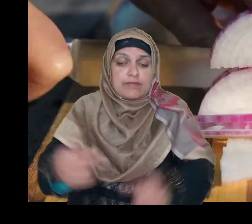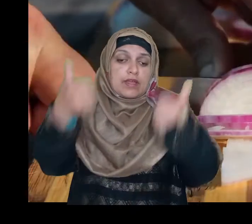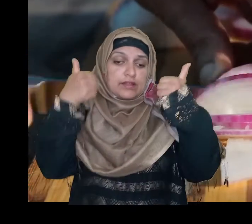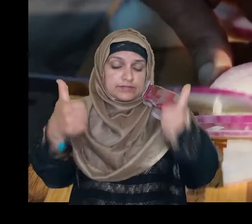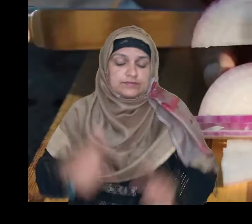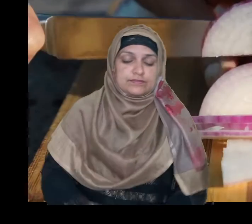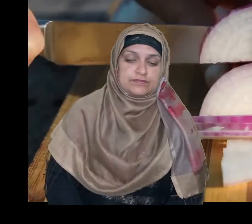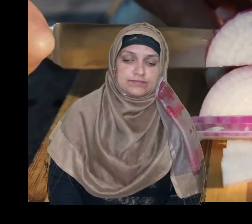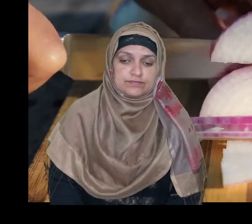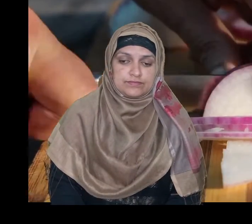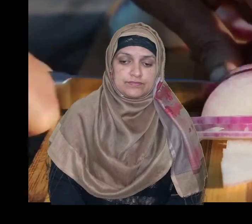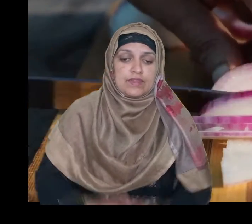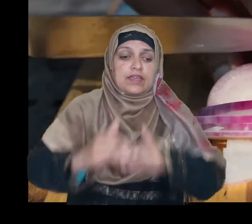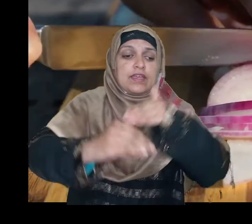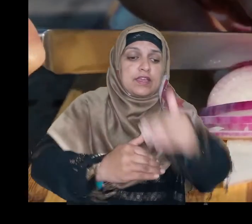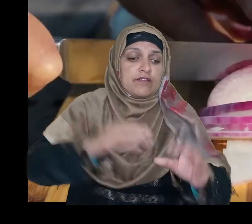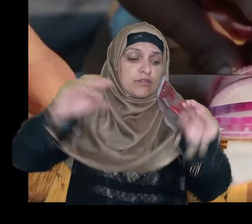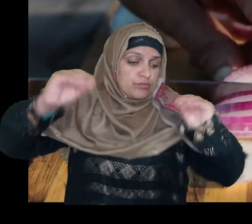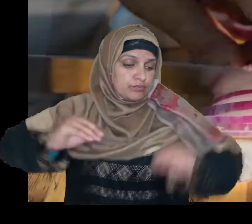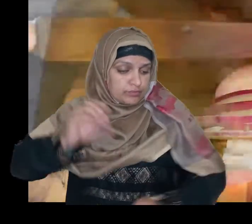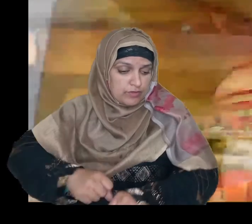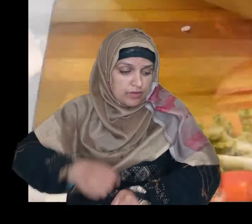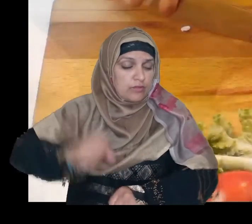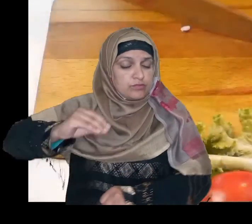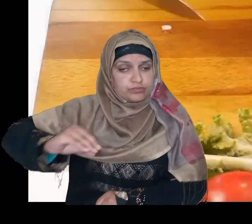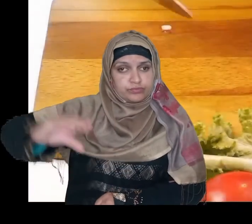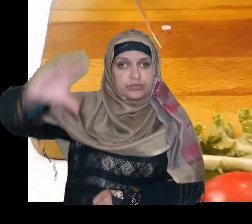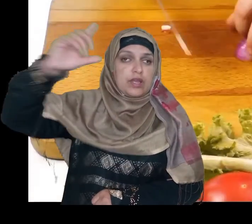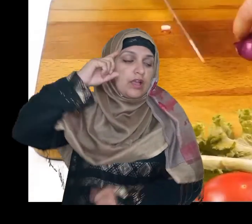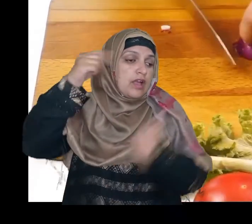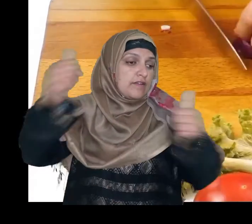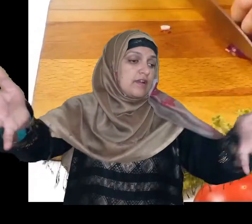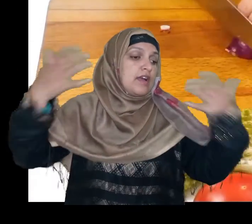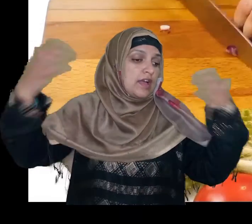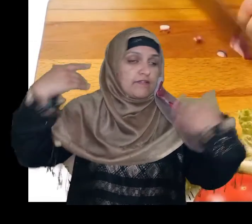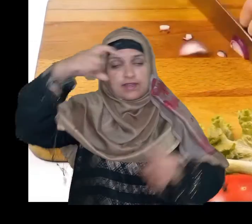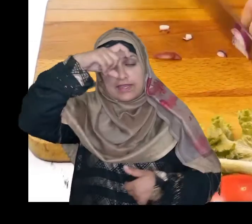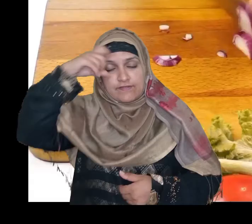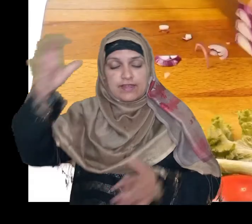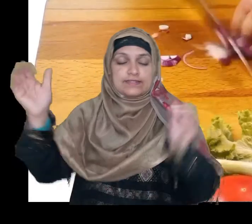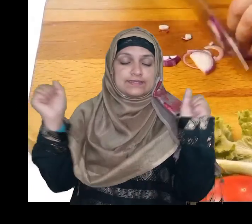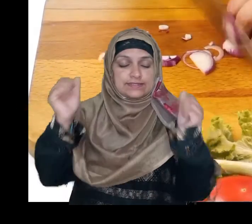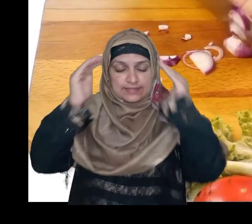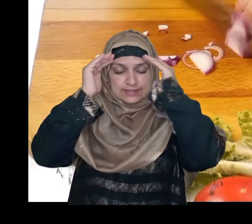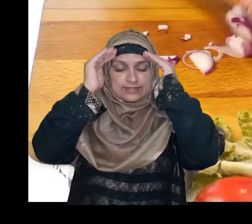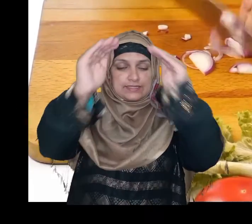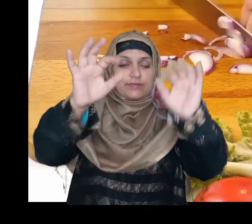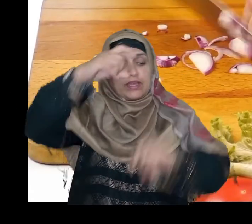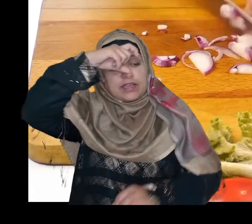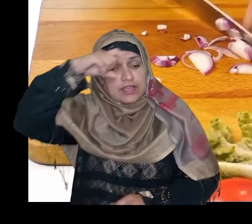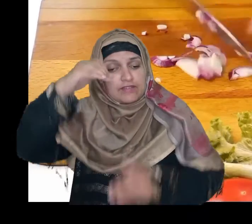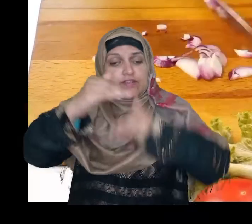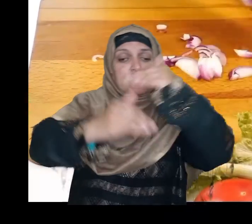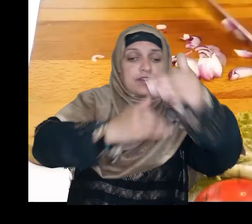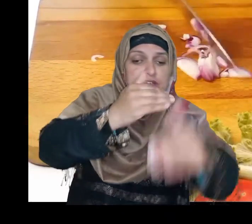जाते हैं। फास्फोरस से भरपूर इस सब्ज़ी को इस्तेमाल करके मौसम की सख्ती से निपटा जा सकता है। गर्मियों में कई